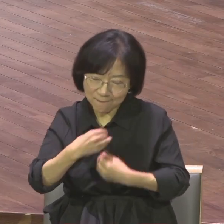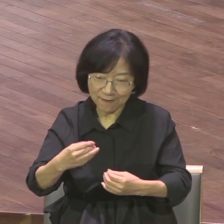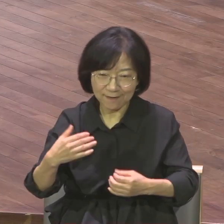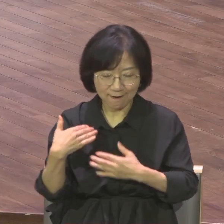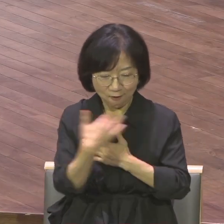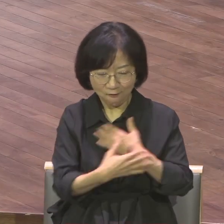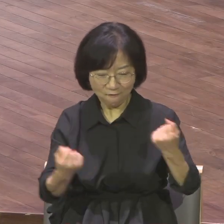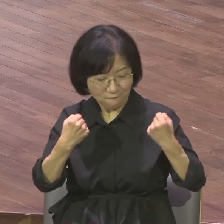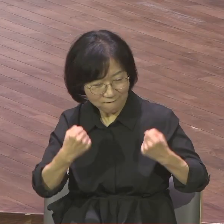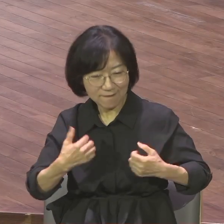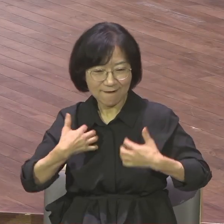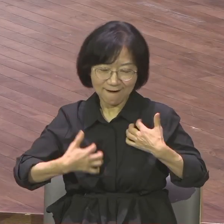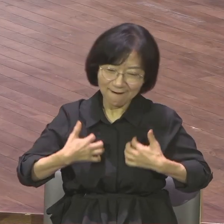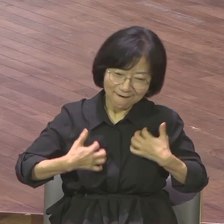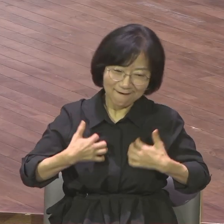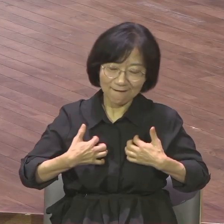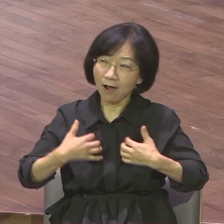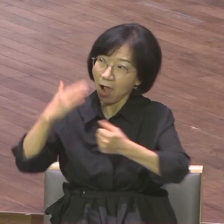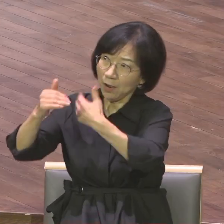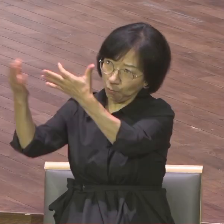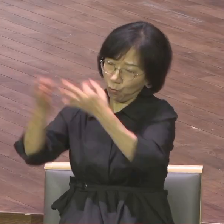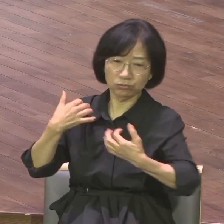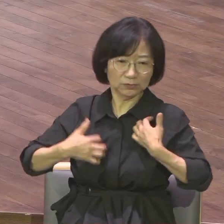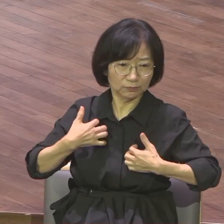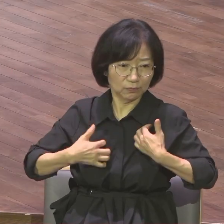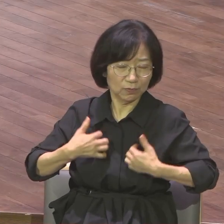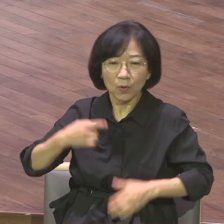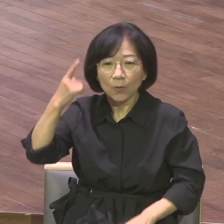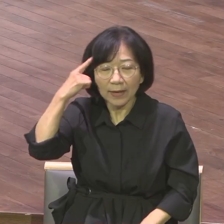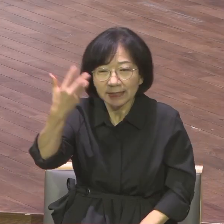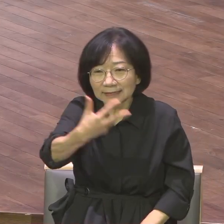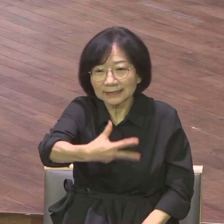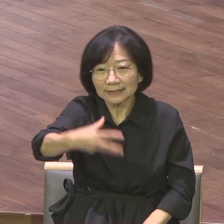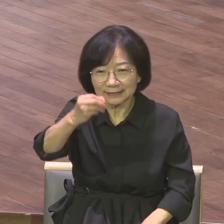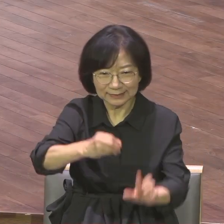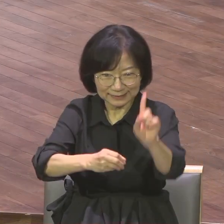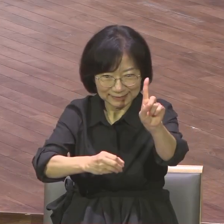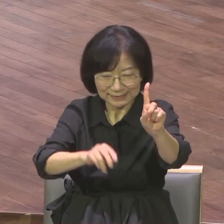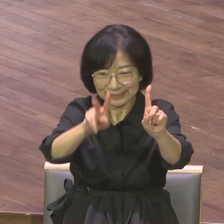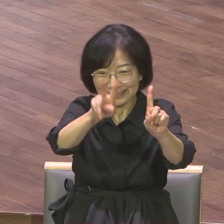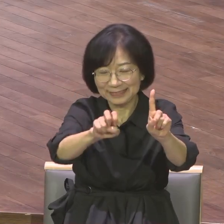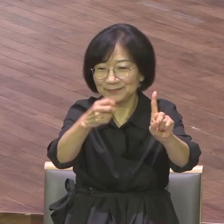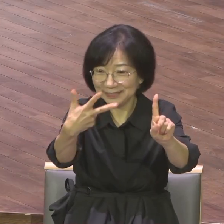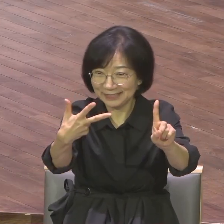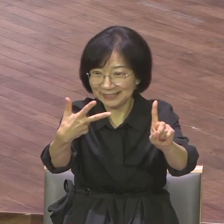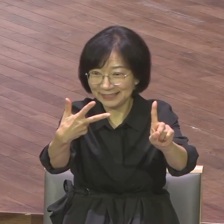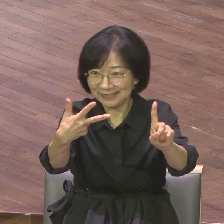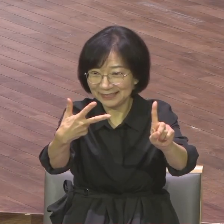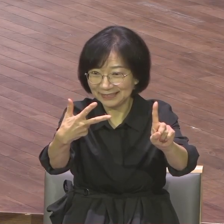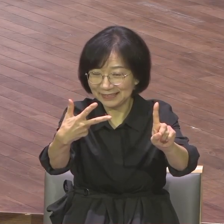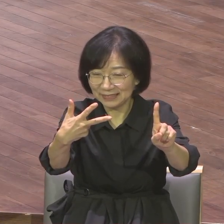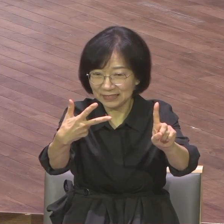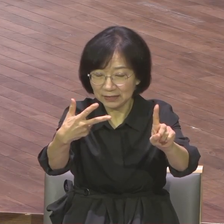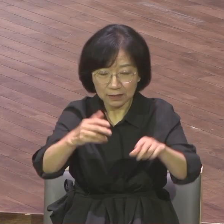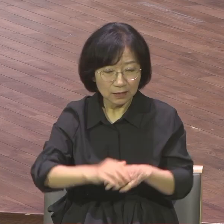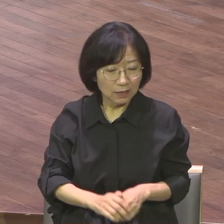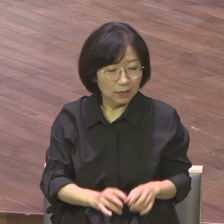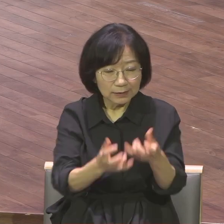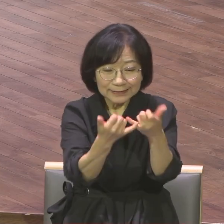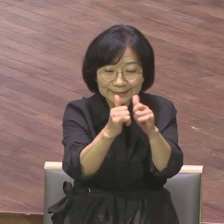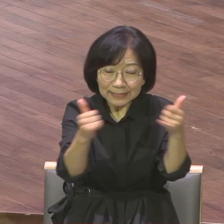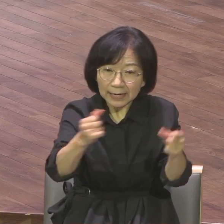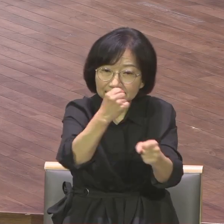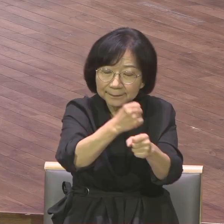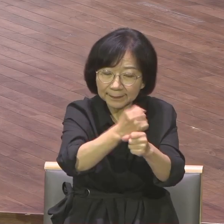기뻐하신다니까요. 왜냐? 실제로 창세기 1장 27절에 하나님께서 유일하게 인간만